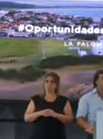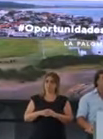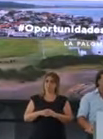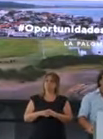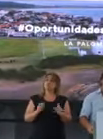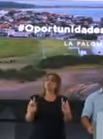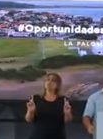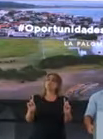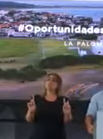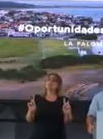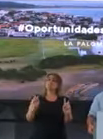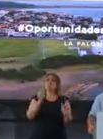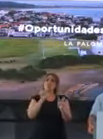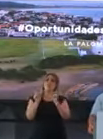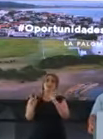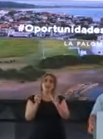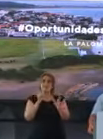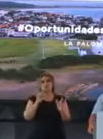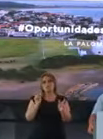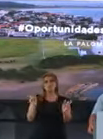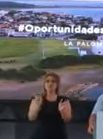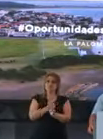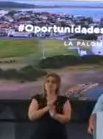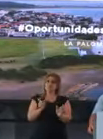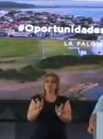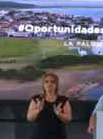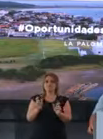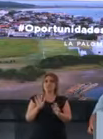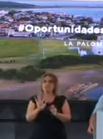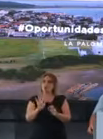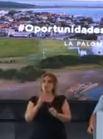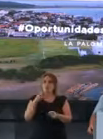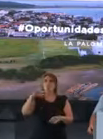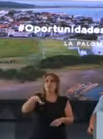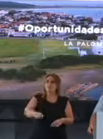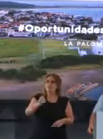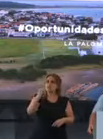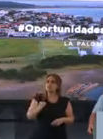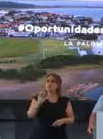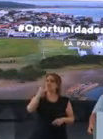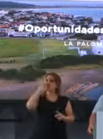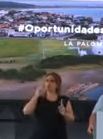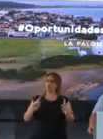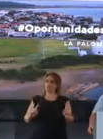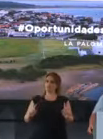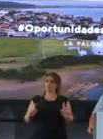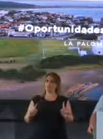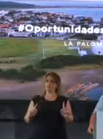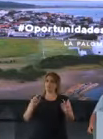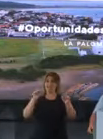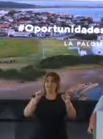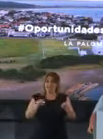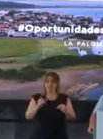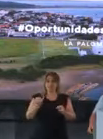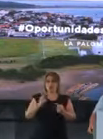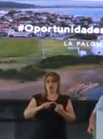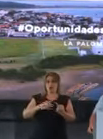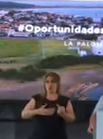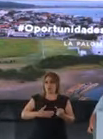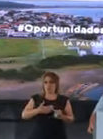Y esto no es un juego de palabras. Es un compromiso para con el país. Allí donde estamos de